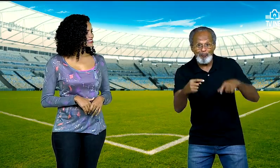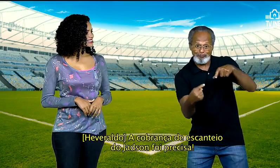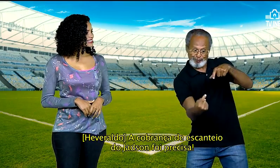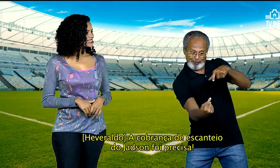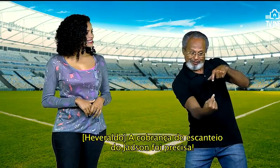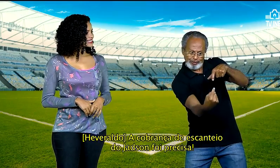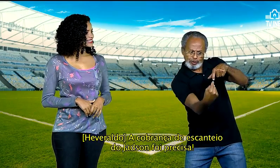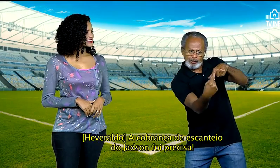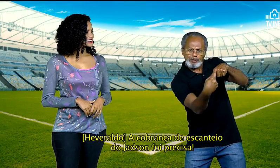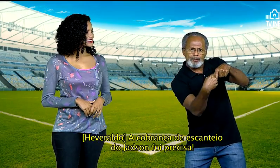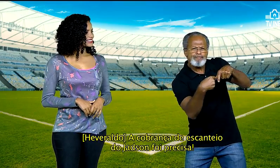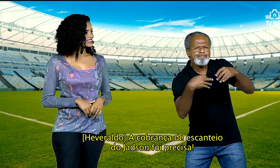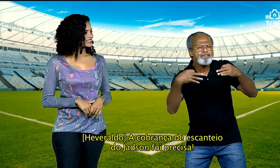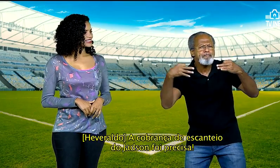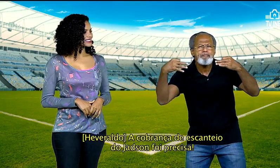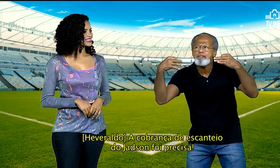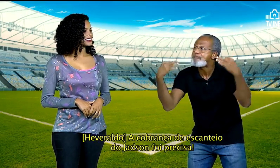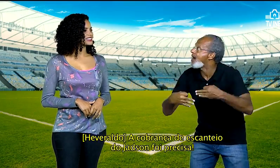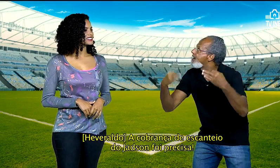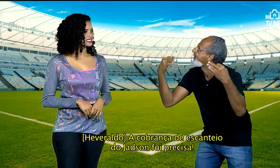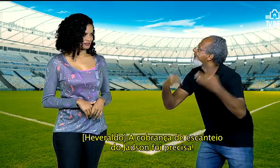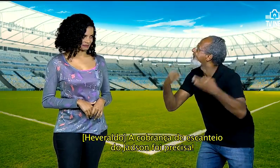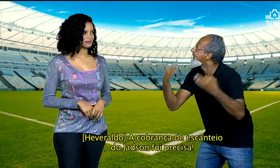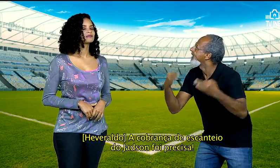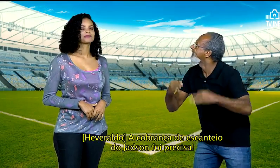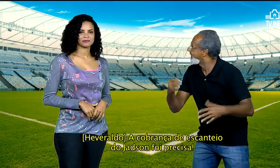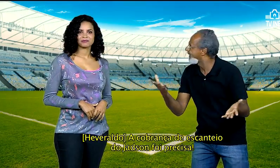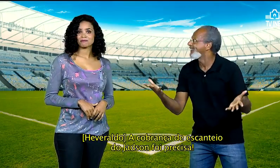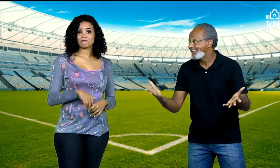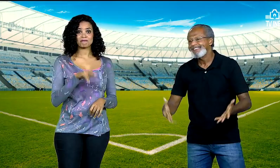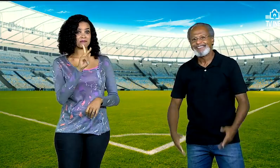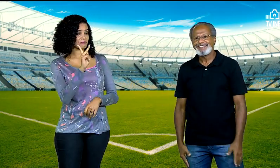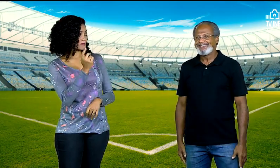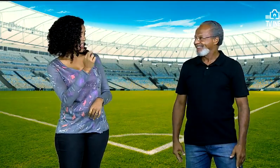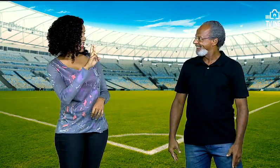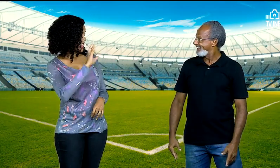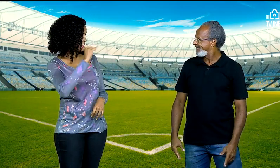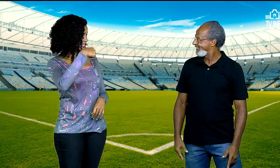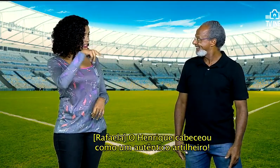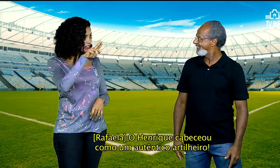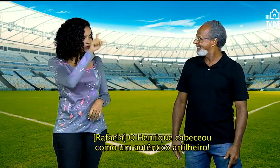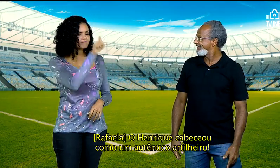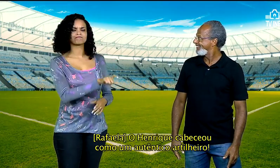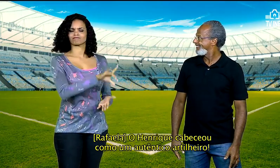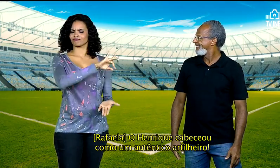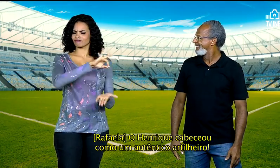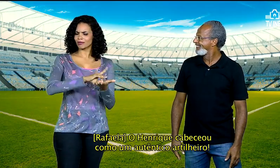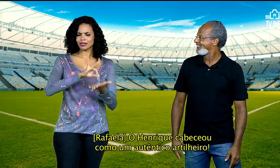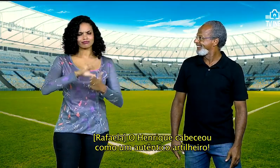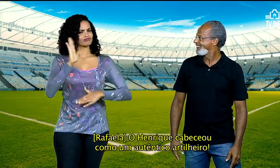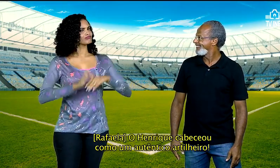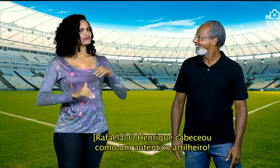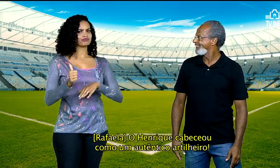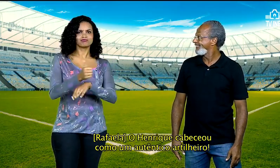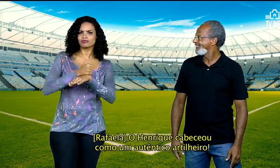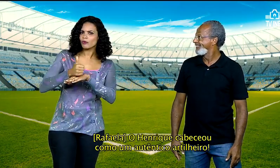A cobrança de escanteio do Jadson foi precisa. O Henrique cabeceou como